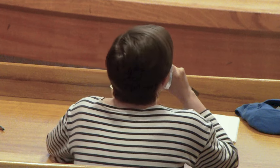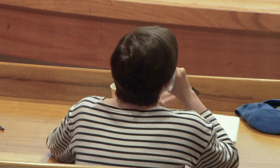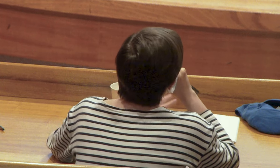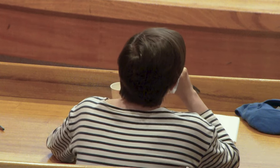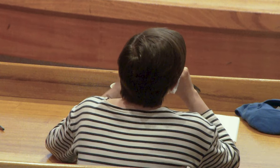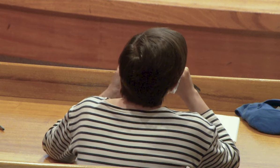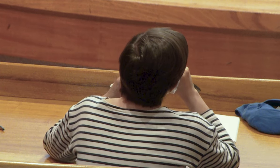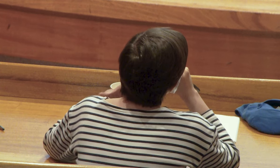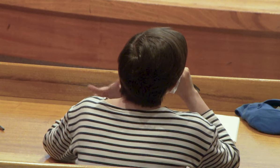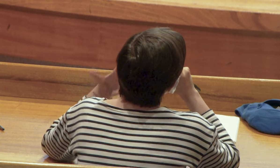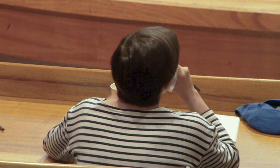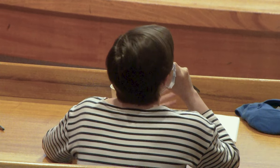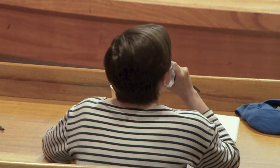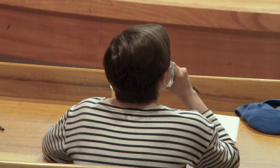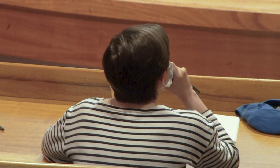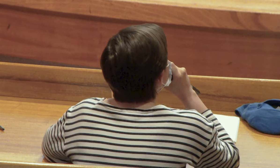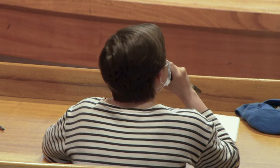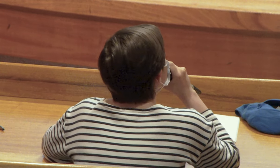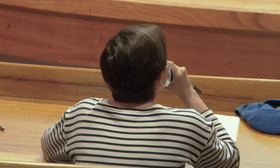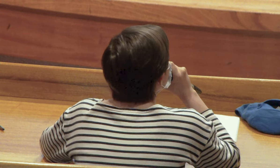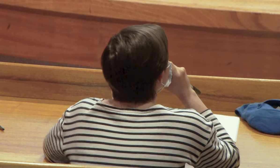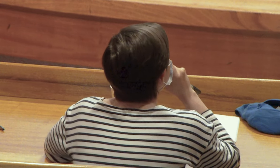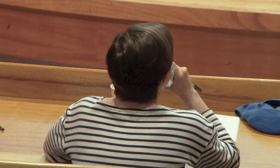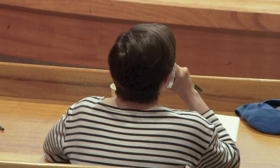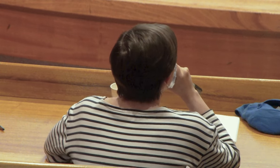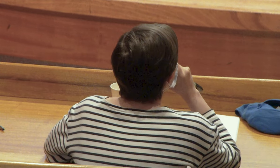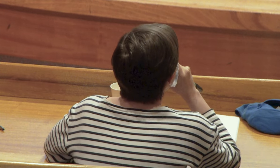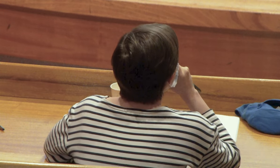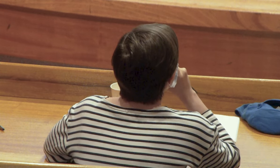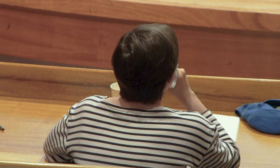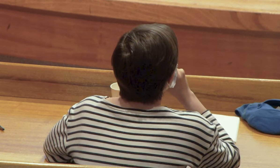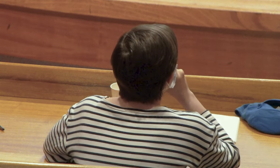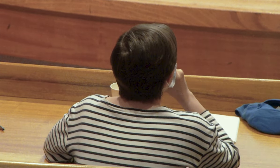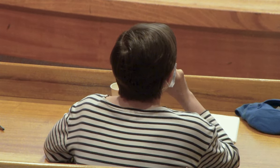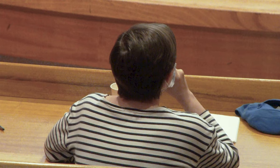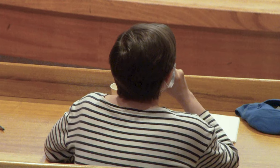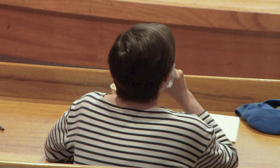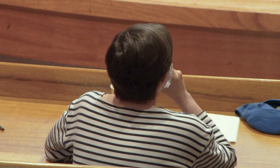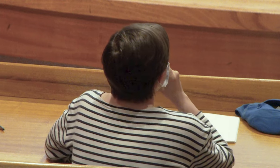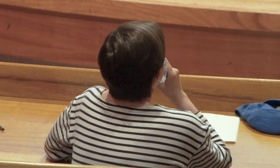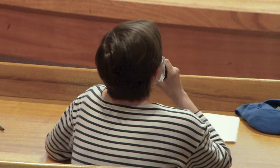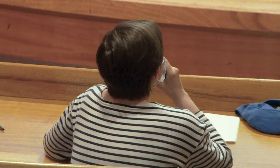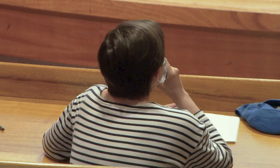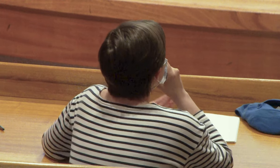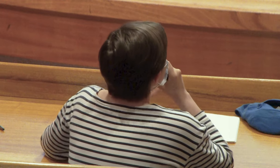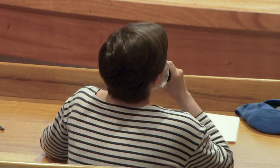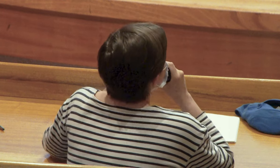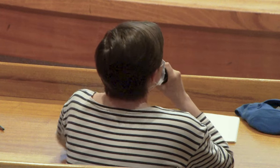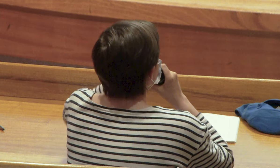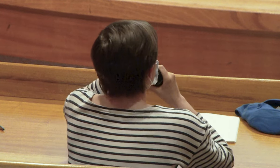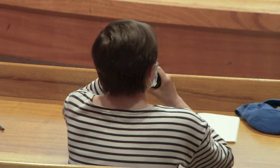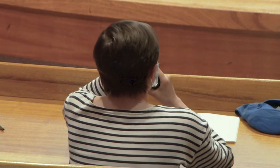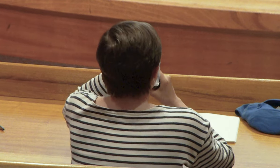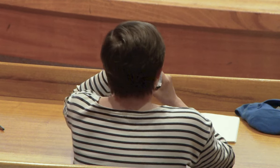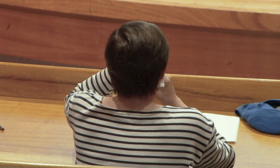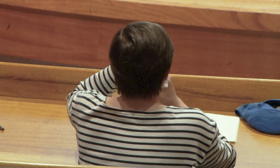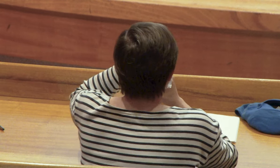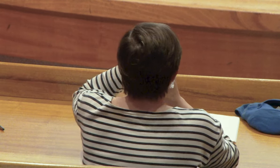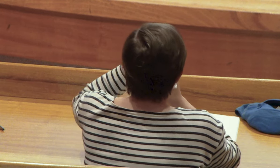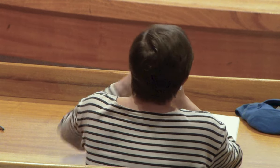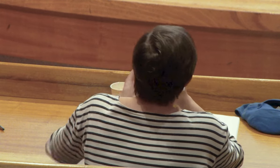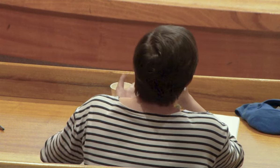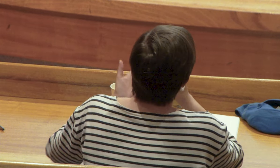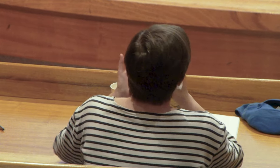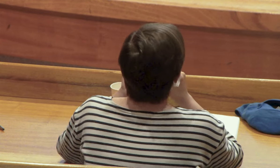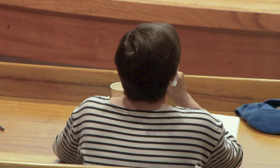là que j'ai découvert le poteau rose, que l'administration m'a dit, mais vous ne pouvez pas passer en contrôle terminal en anglais. Donc, on nous dit qu'on est